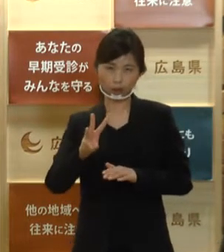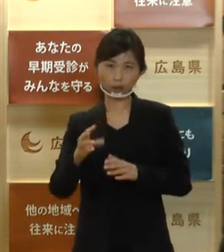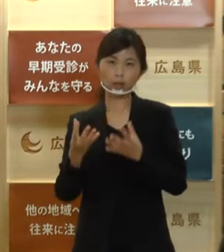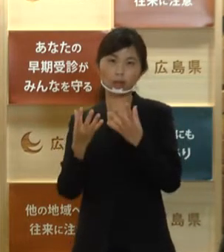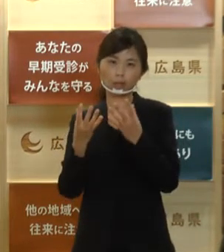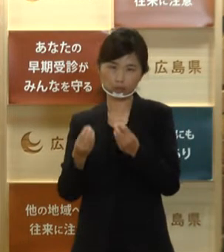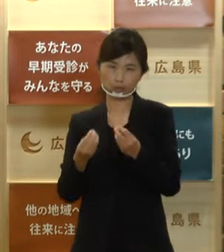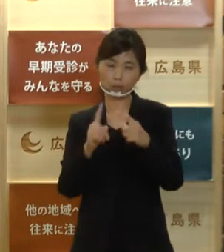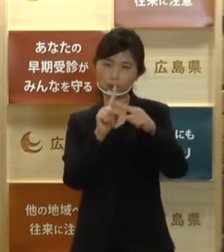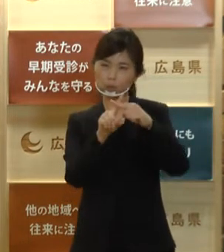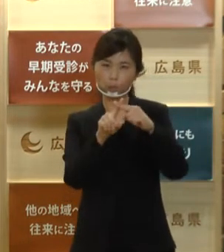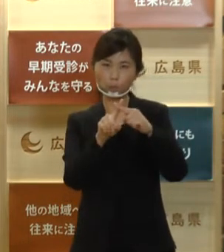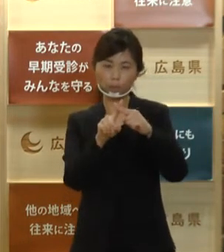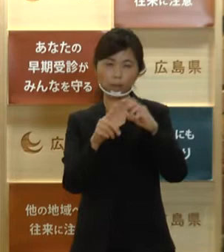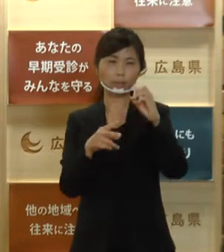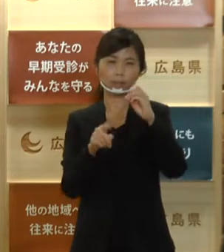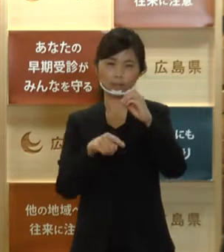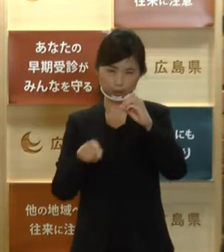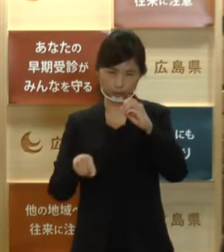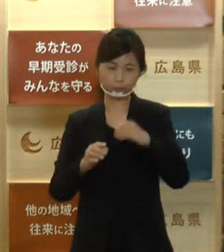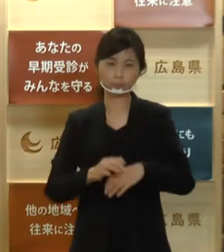陽性者は今のところありません。